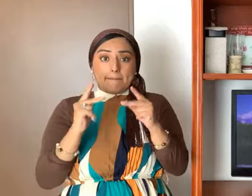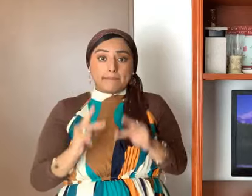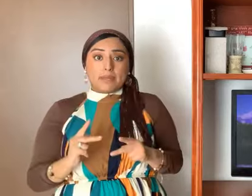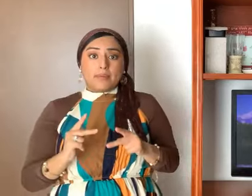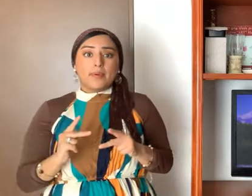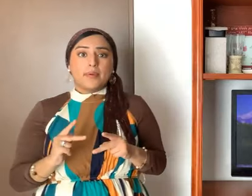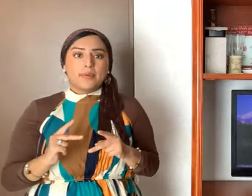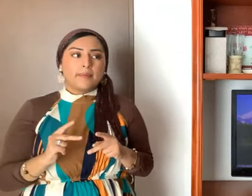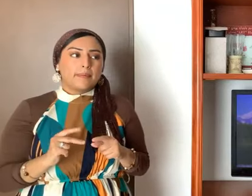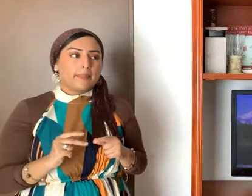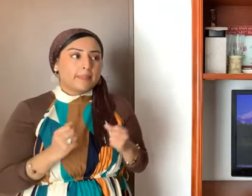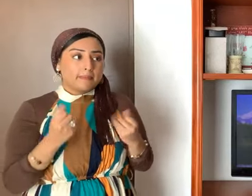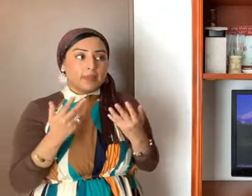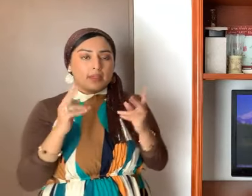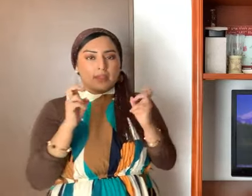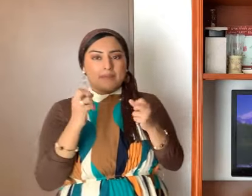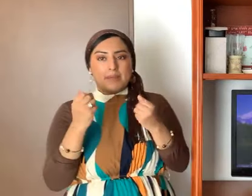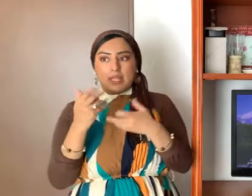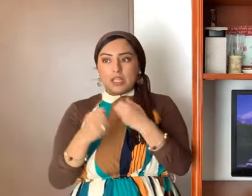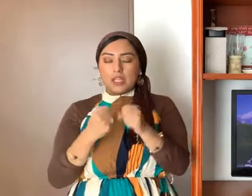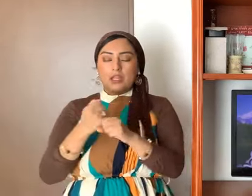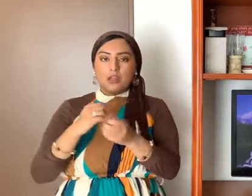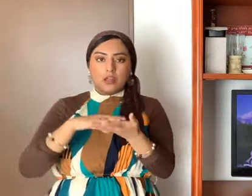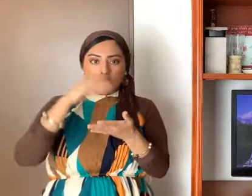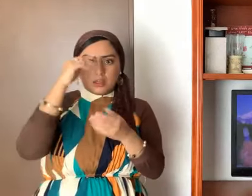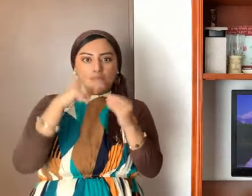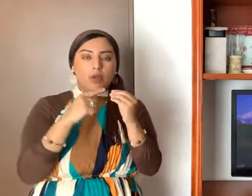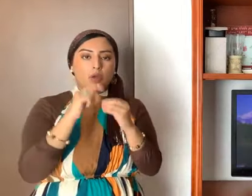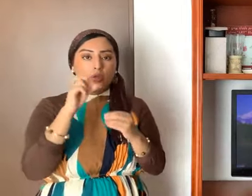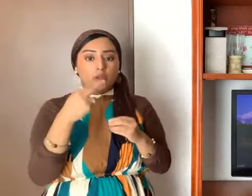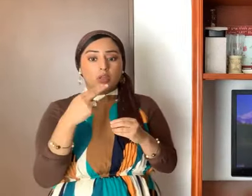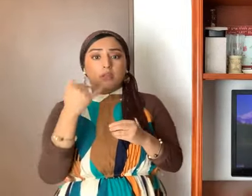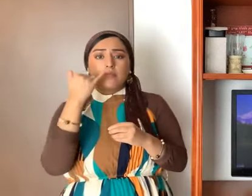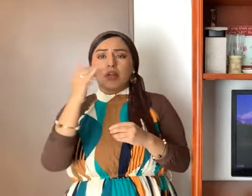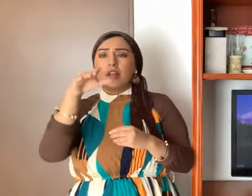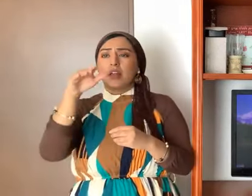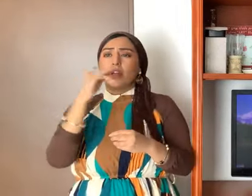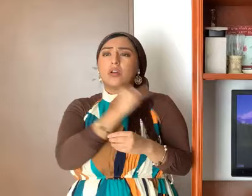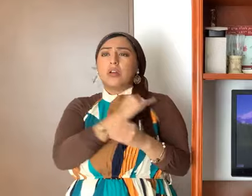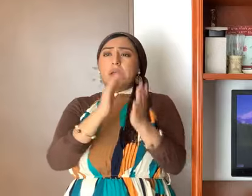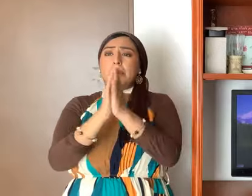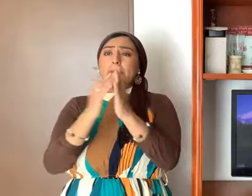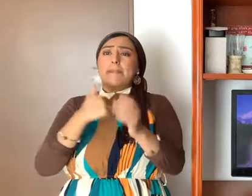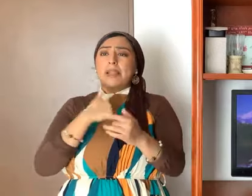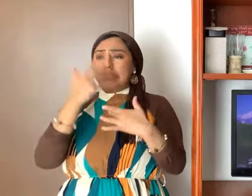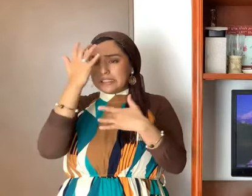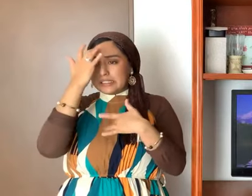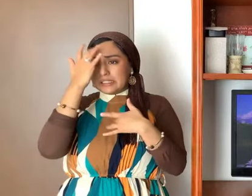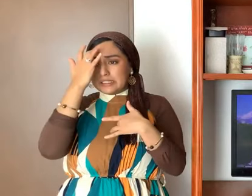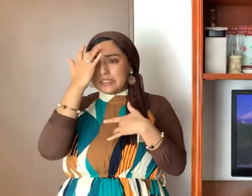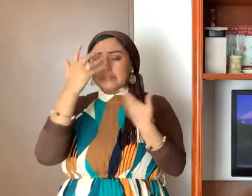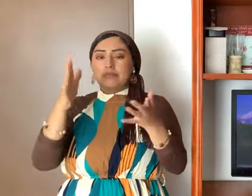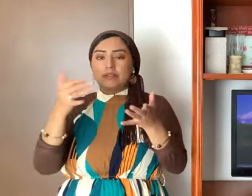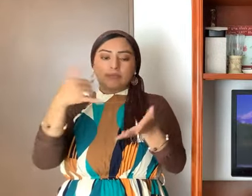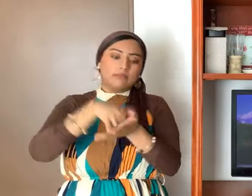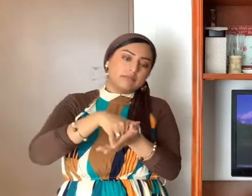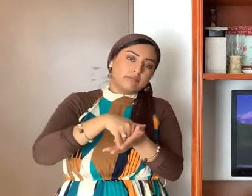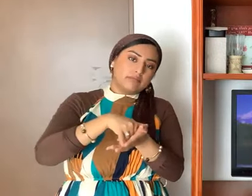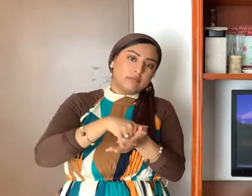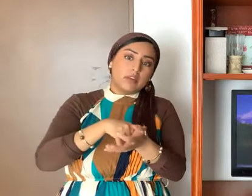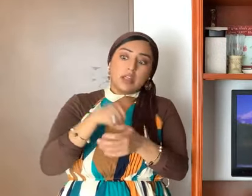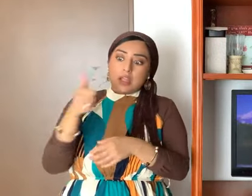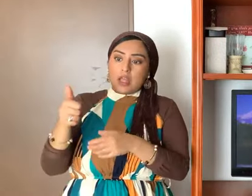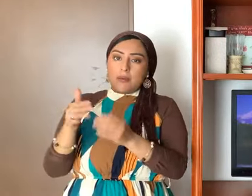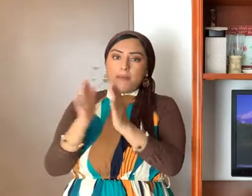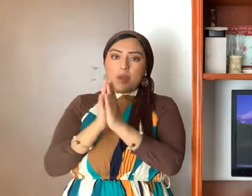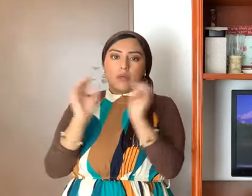y muchos que dicen ya llevan años estudiando Torah, llaman, Roe, por favor, ore porque estoy enfermo, Shalom. Y entonces ellos